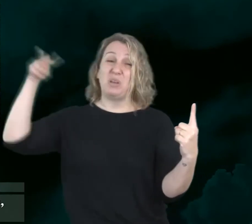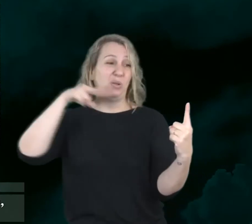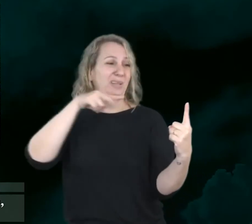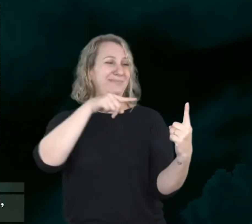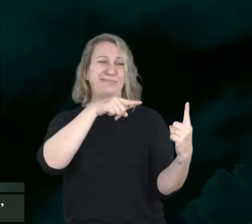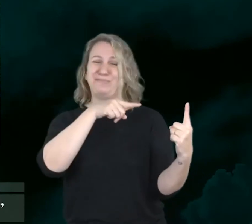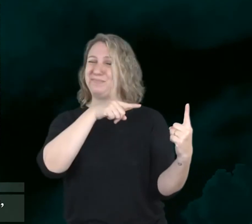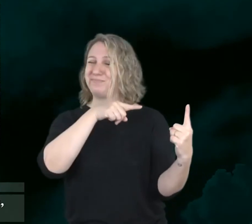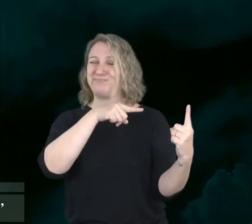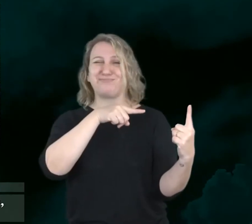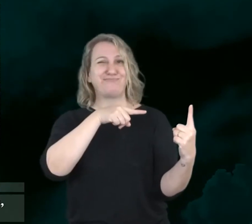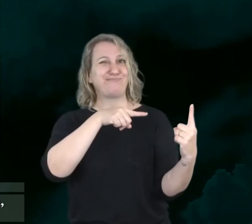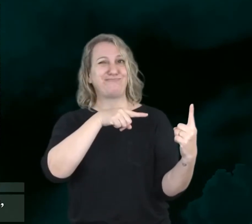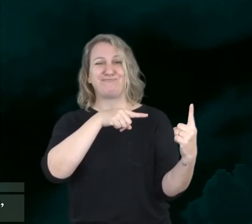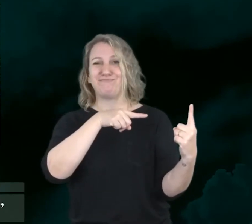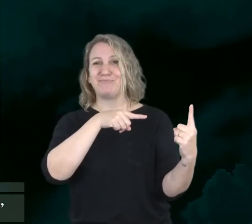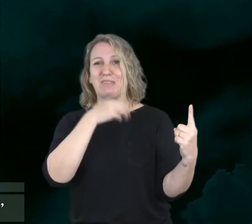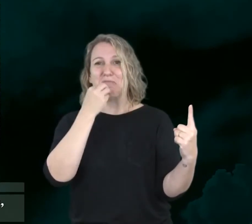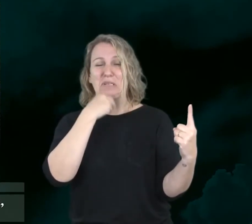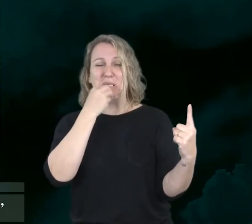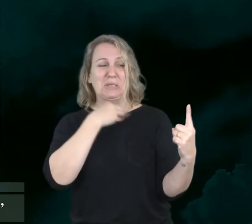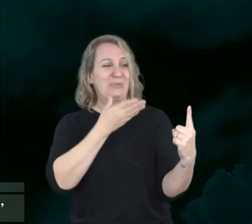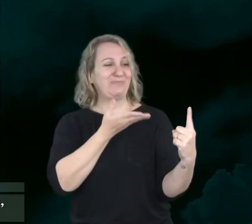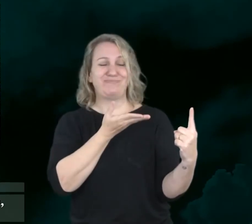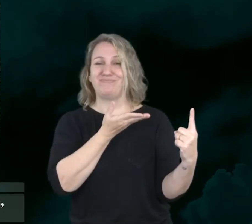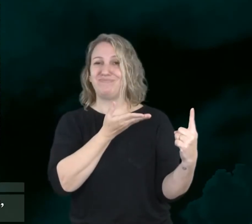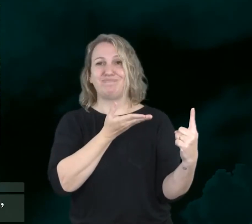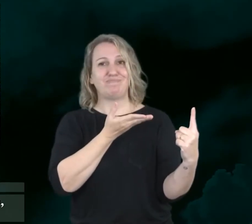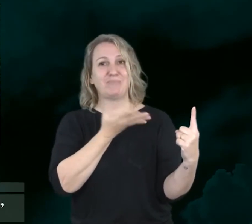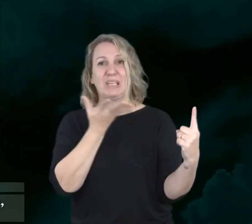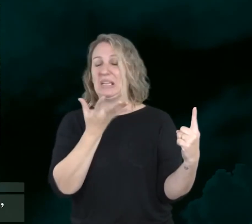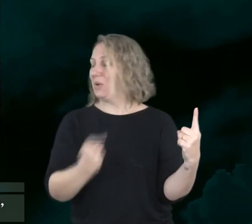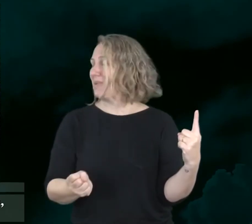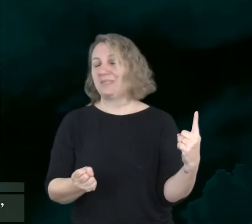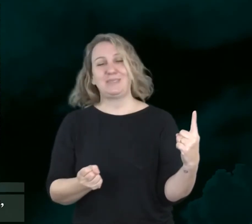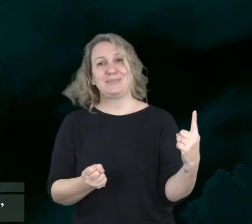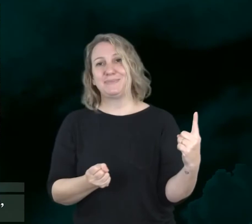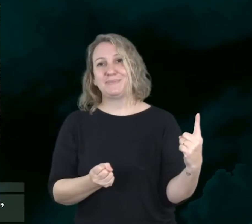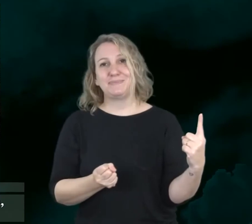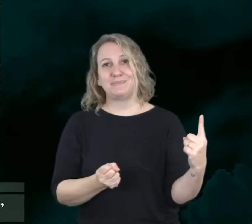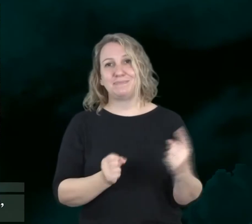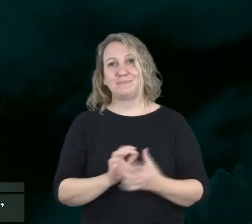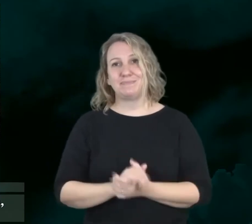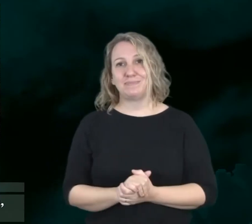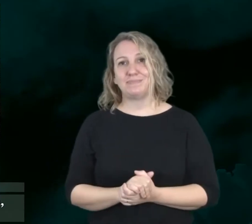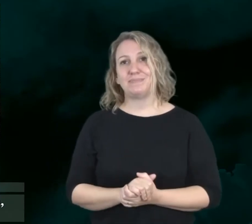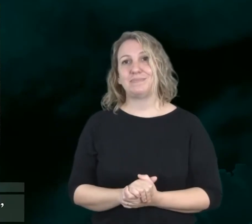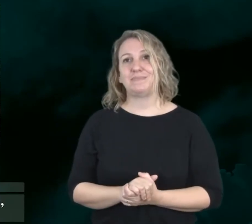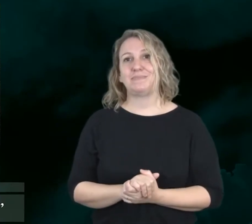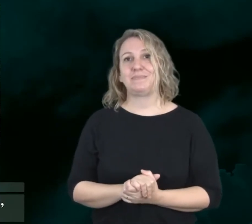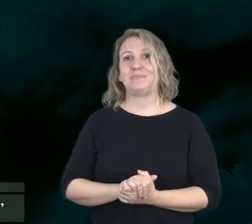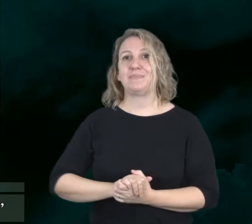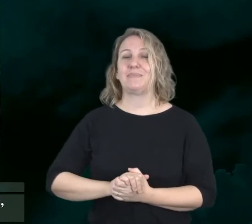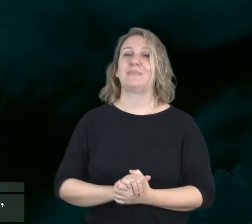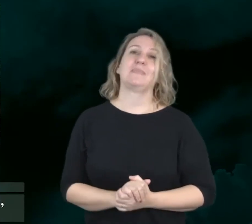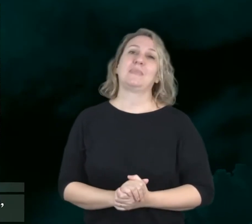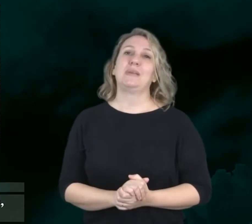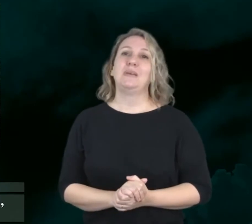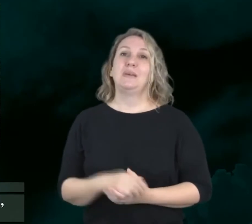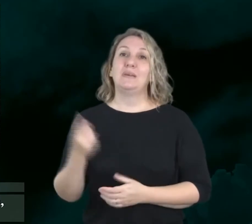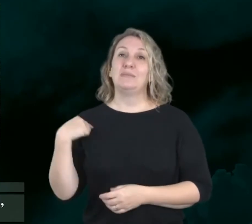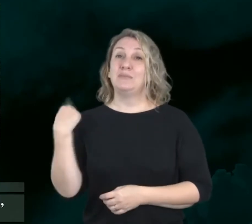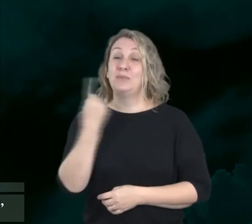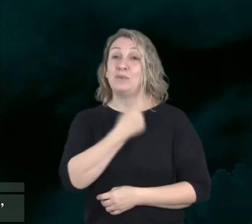a aprovação, a experiência vai produzir a esperança. Então nós vivemos